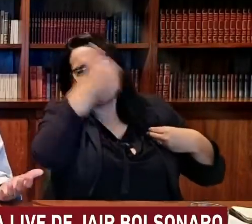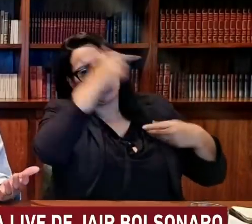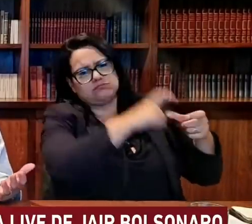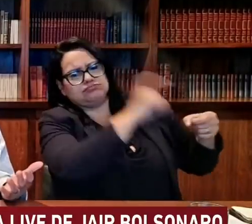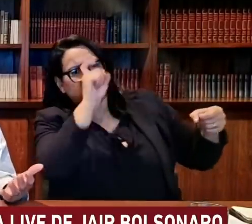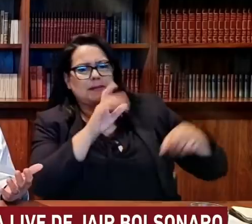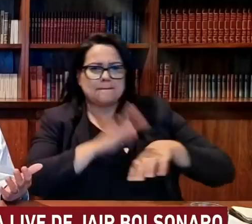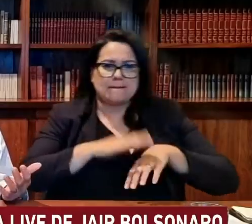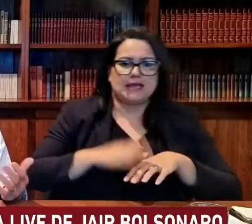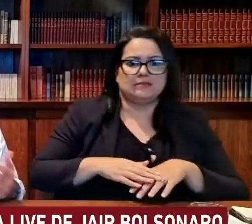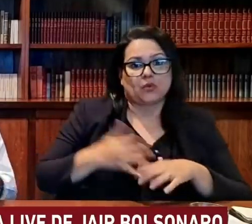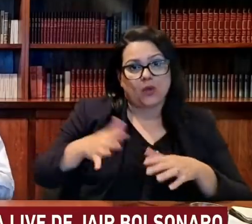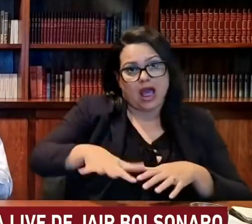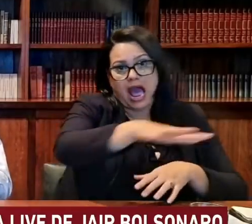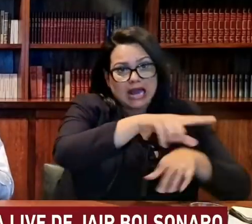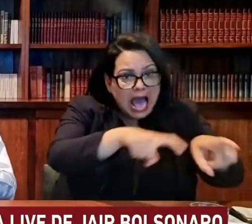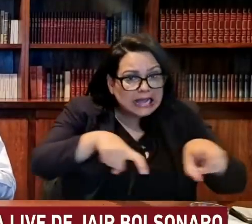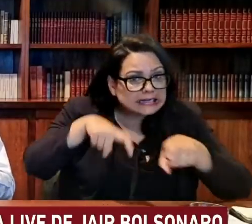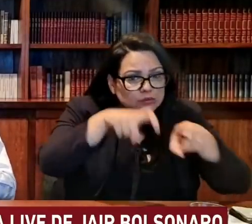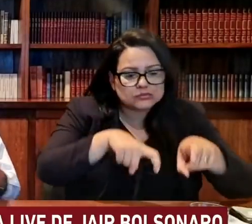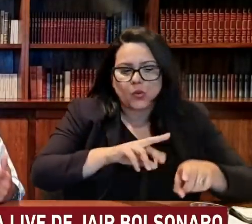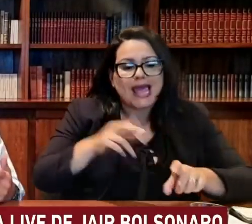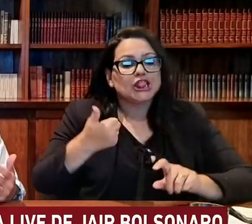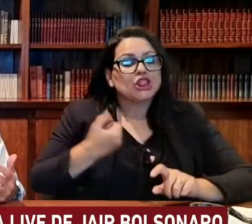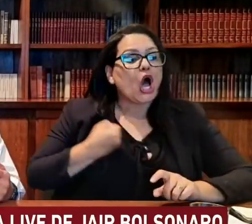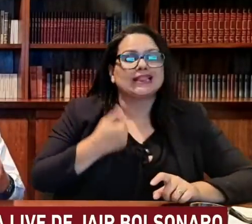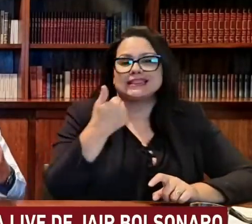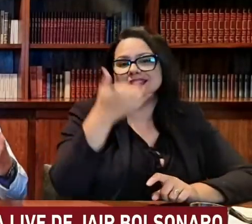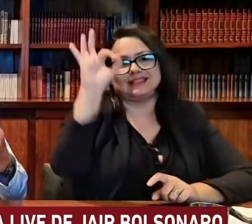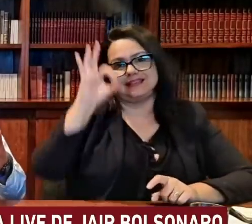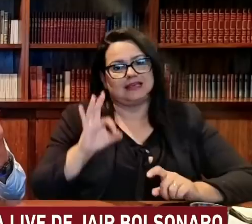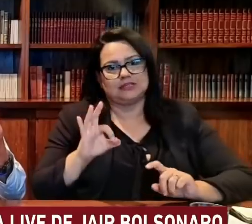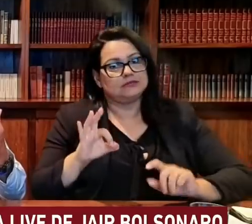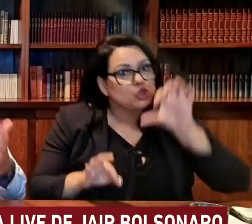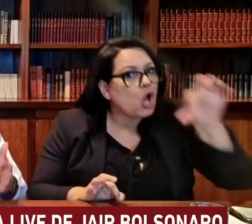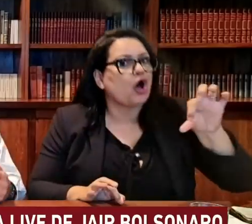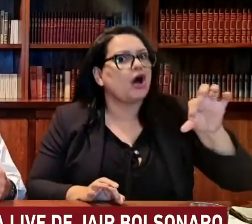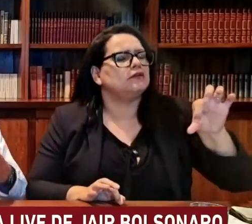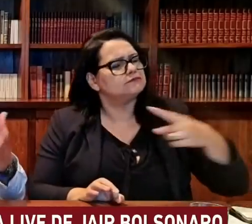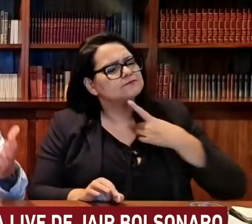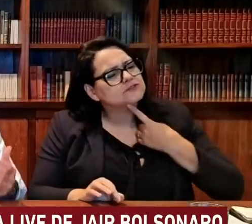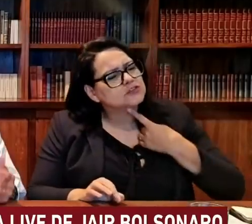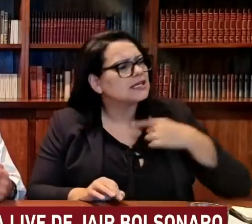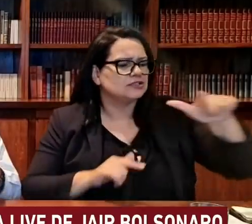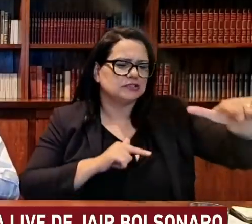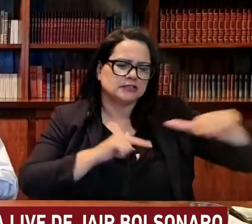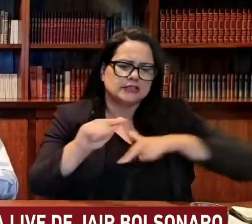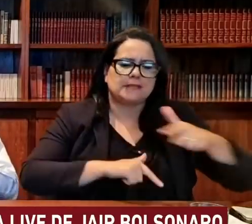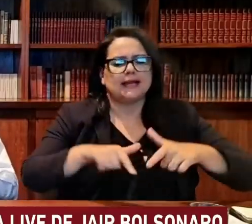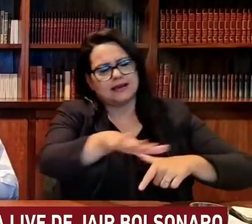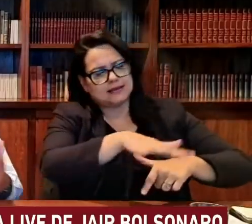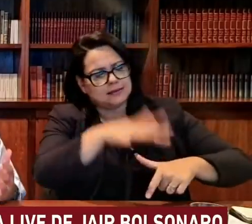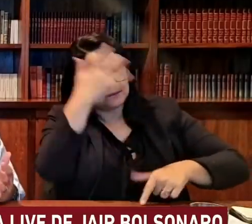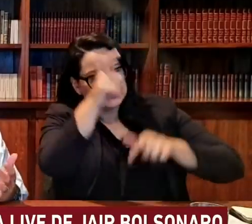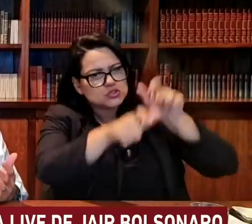é 10, é 9. É 9 porque realmente a vontade de trabalhar, o empenho do homem do campo e da